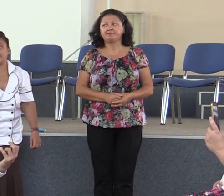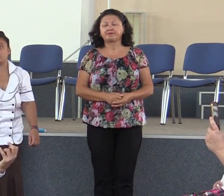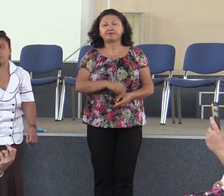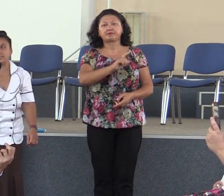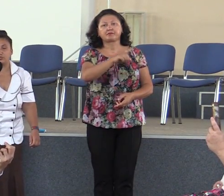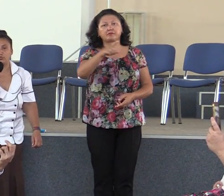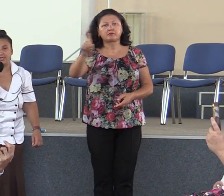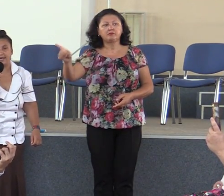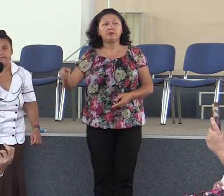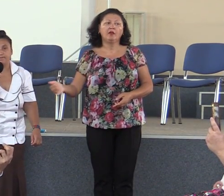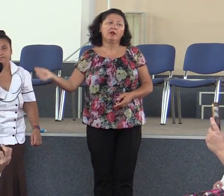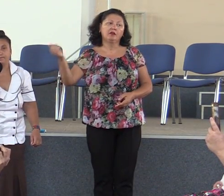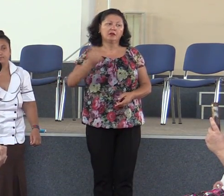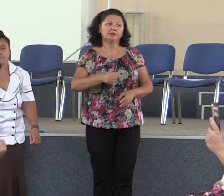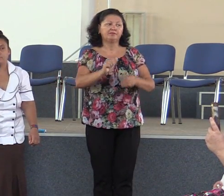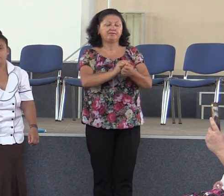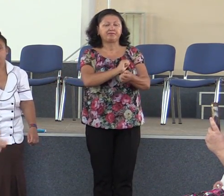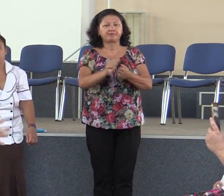Tot ce ți aduce distrugerea.